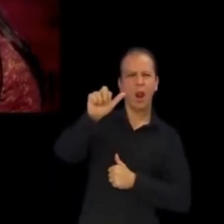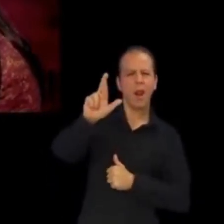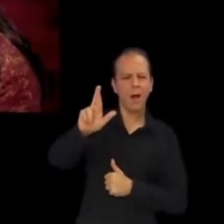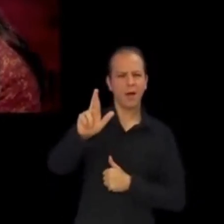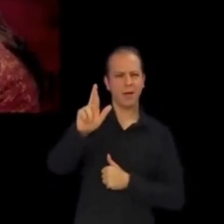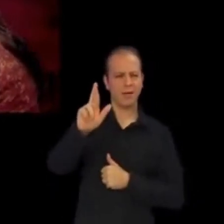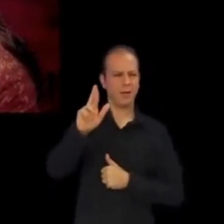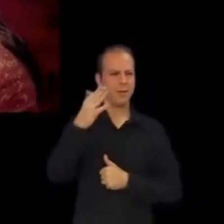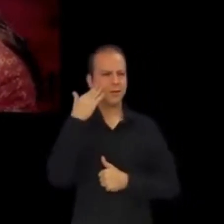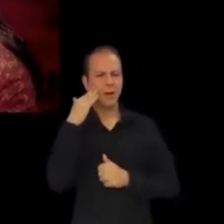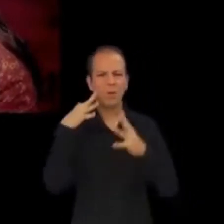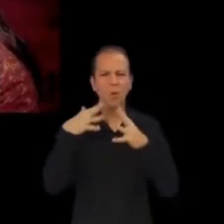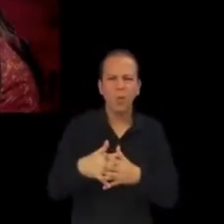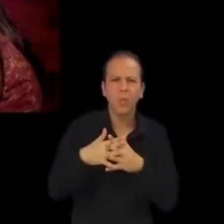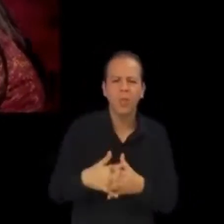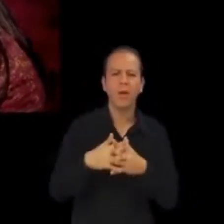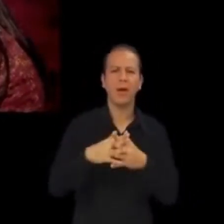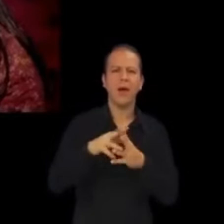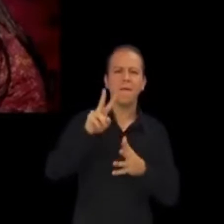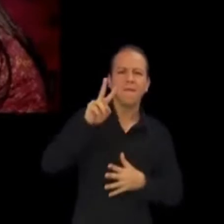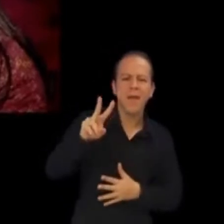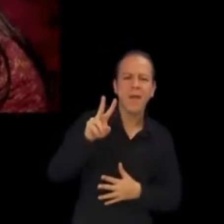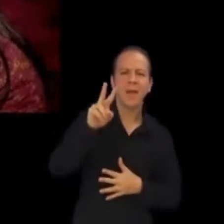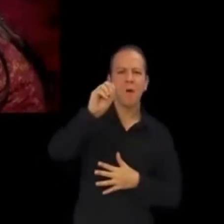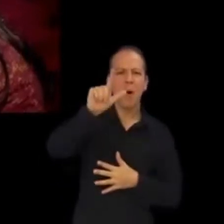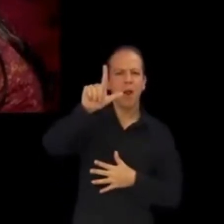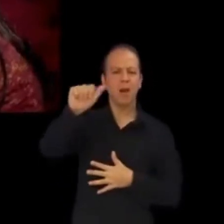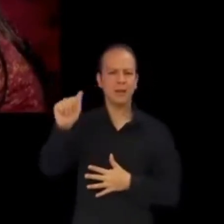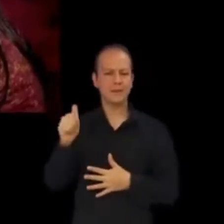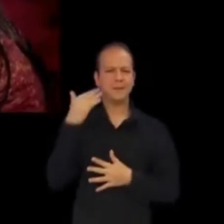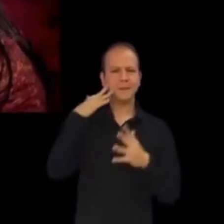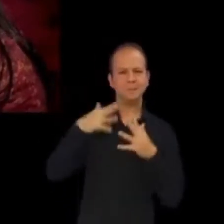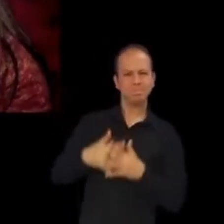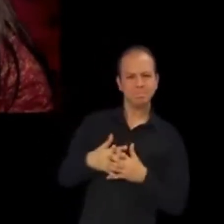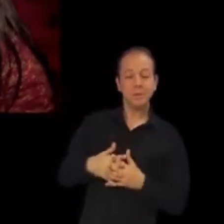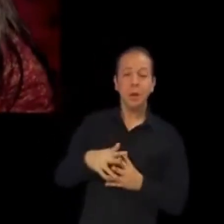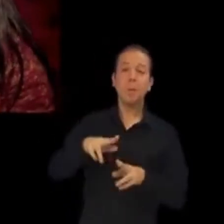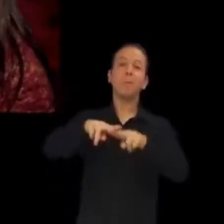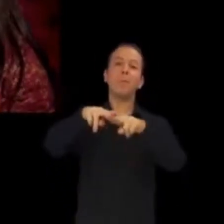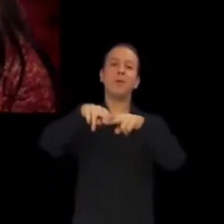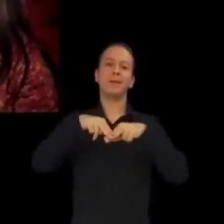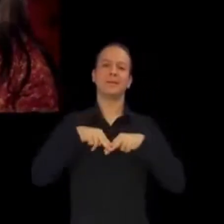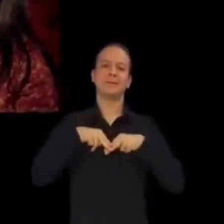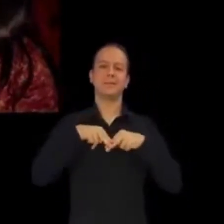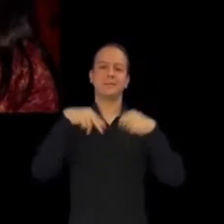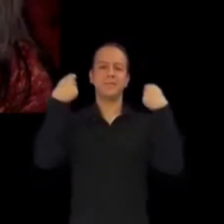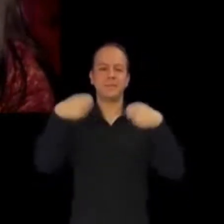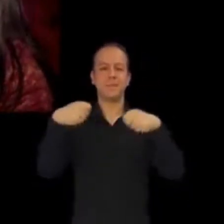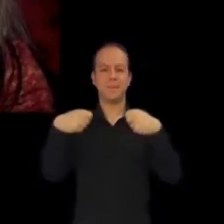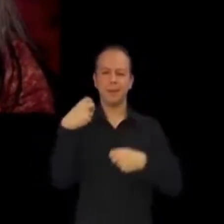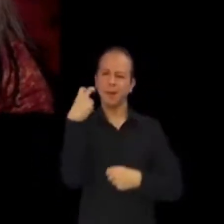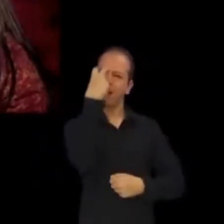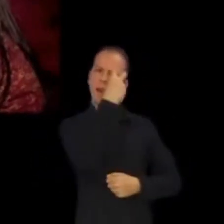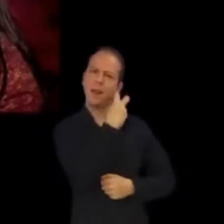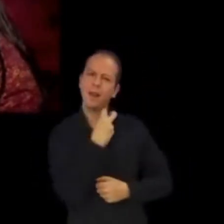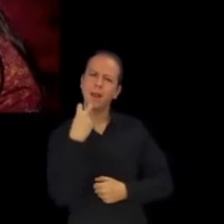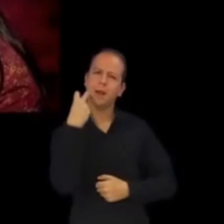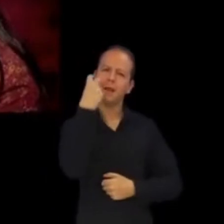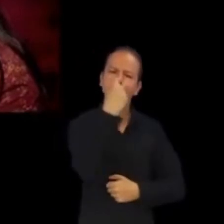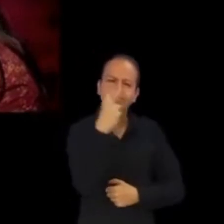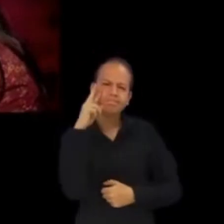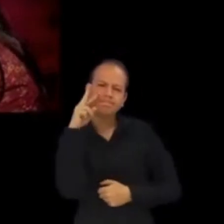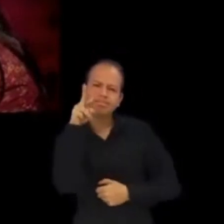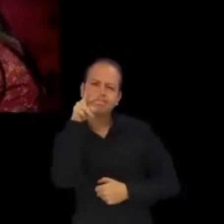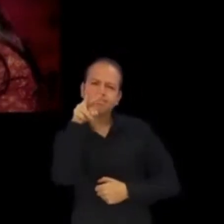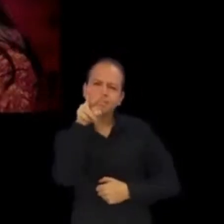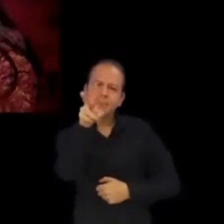dólar, bola, com B e tal. Você fica muito confusa. Então, por isso que você tem que fazer uma leitura